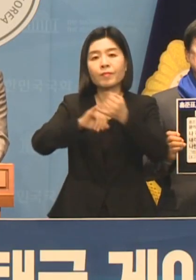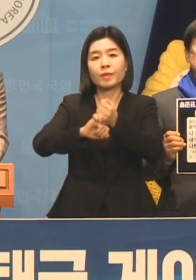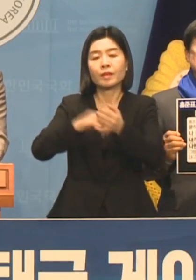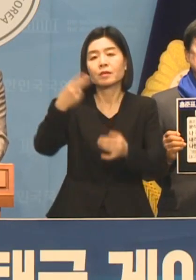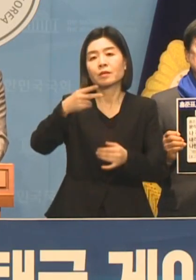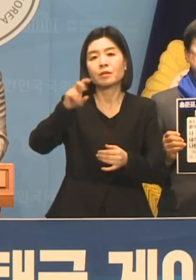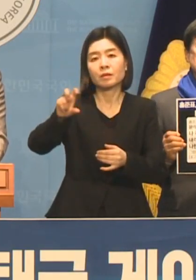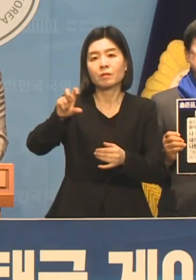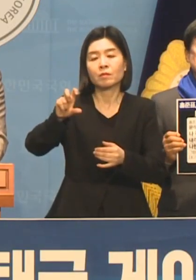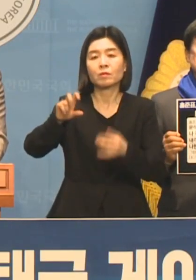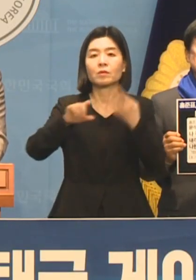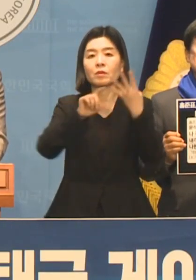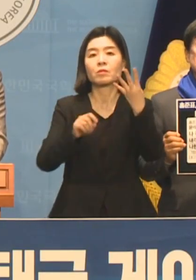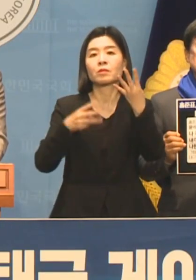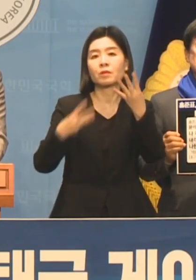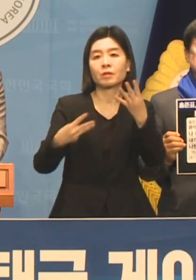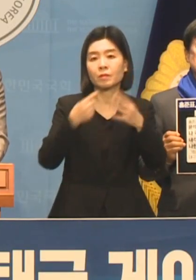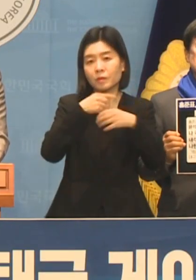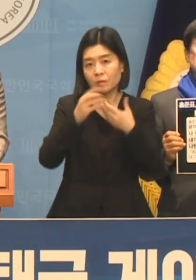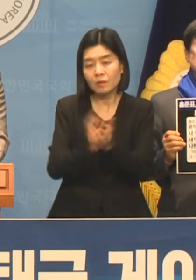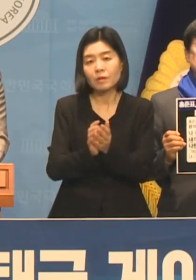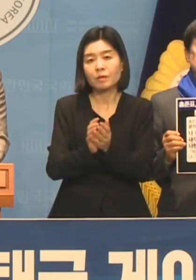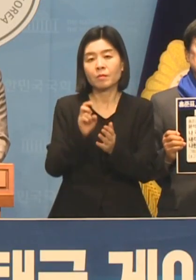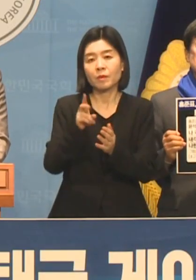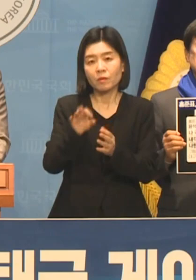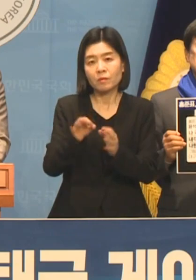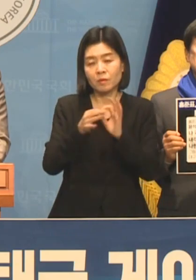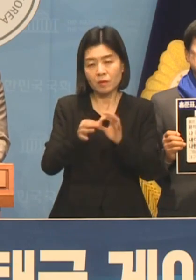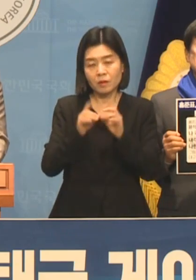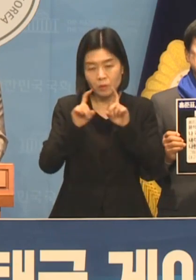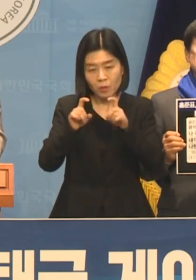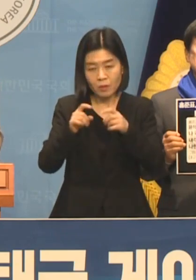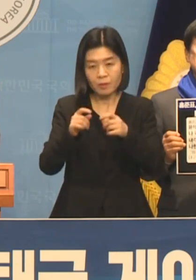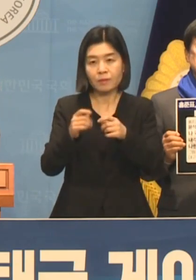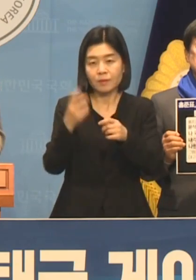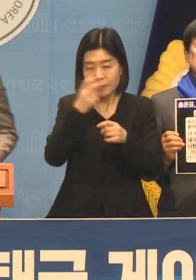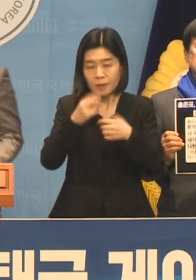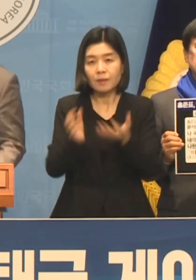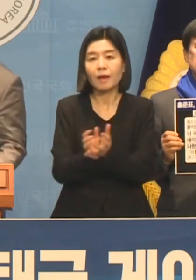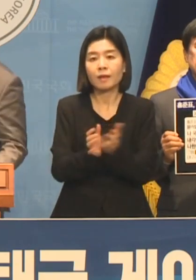3일 더불어민주당 명태균 게이트 진상조사단 1동.